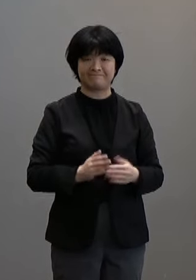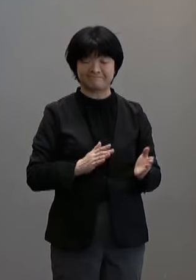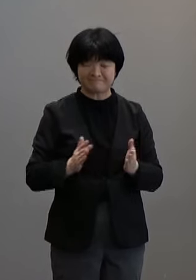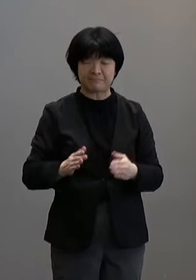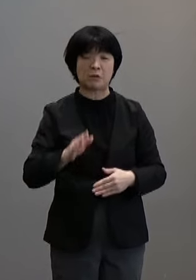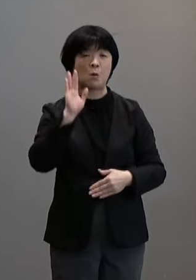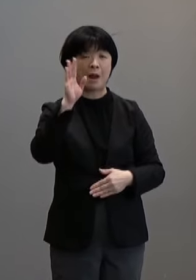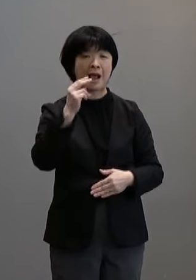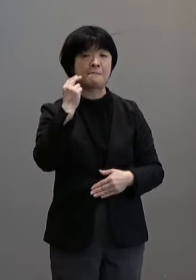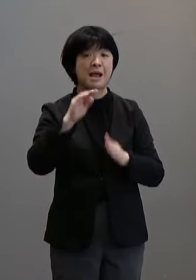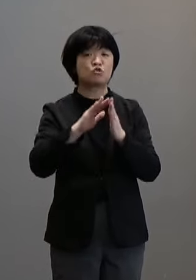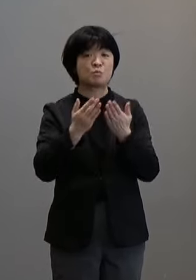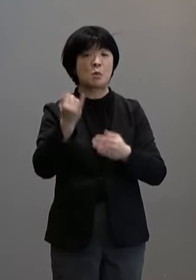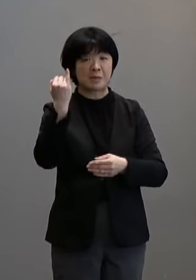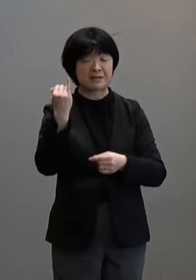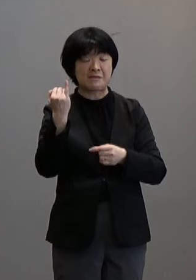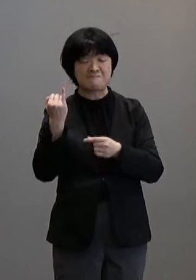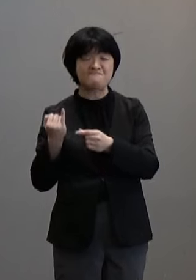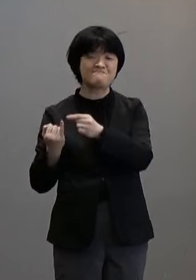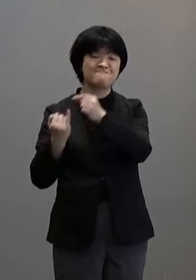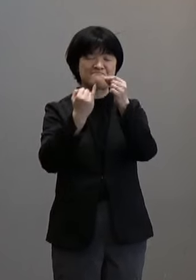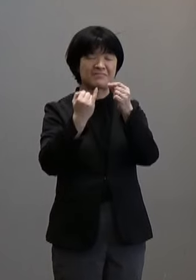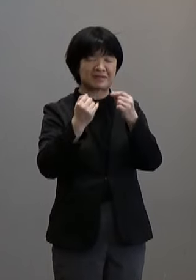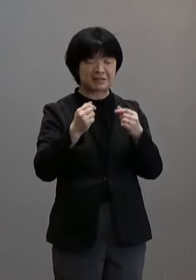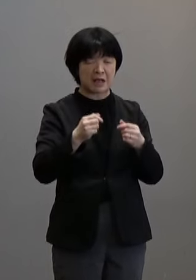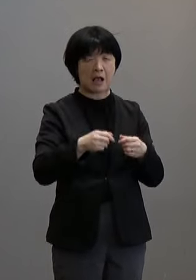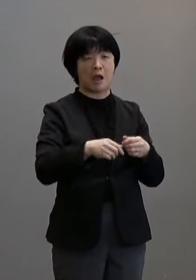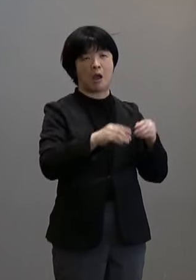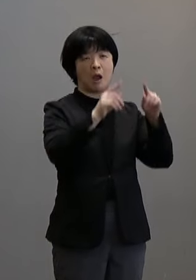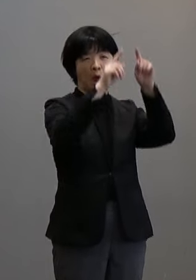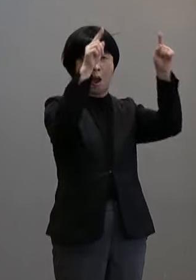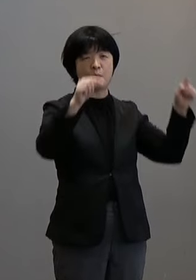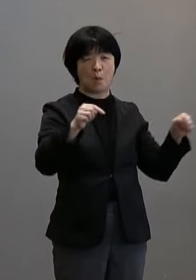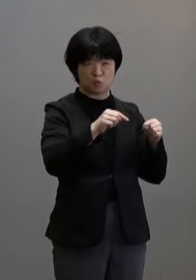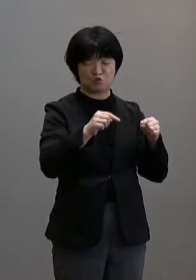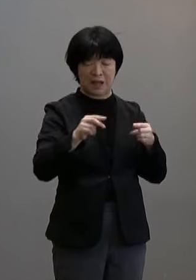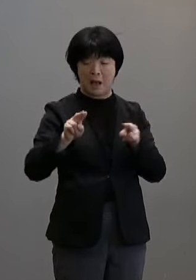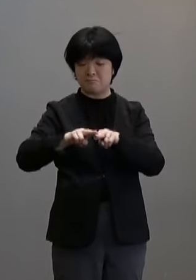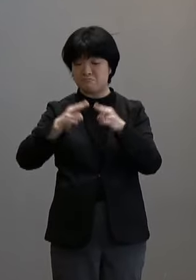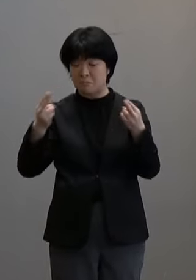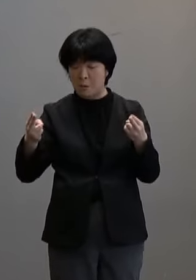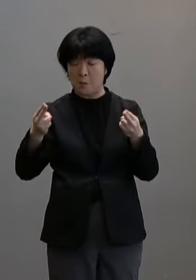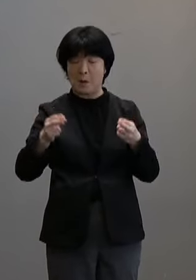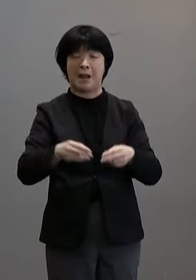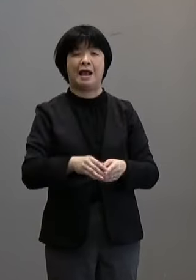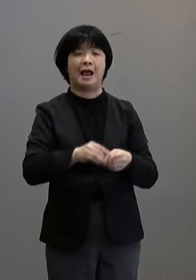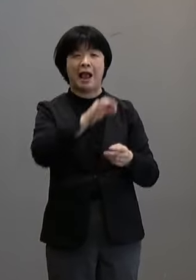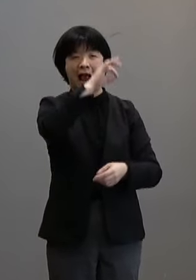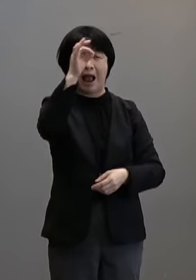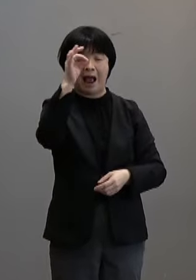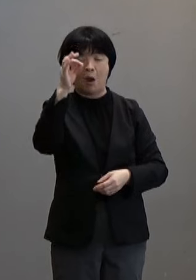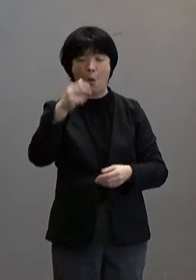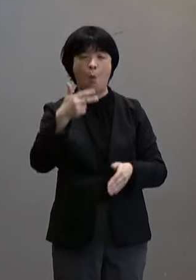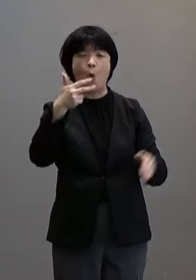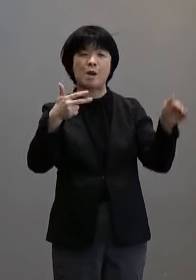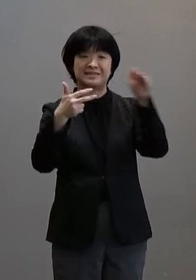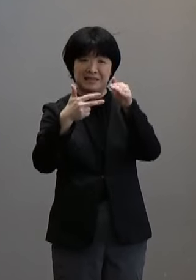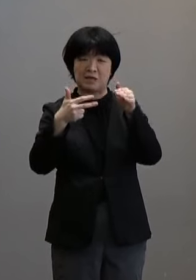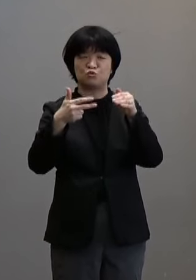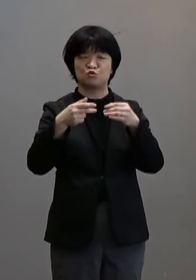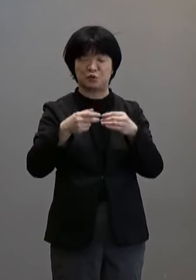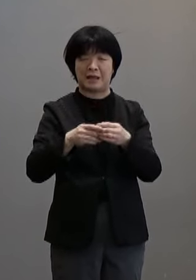今後は松本真理香さんを起用したポスター、それからリーフレットを県内の観光施設、商業施設、和洋菓子店等に配